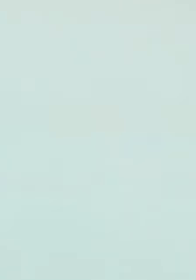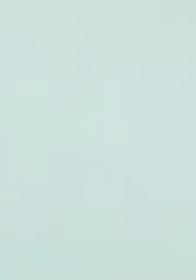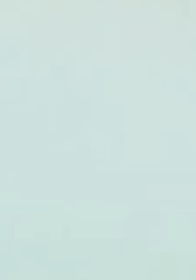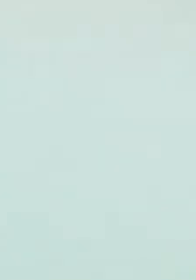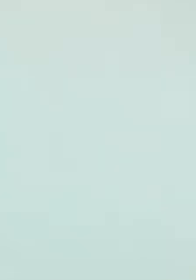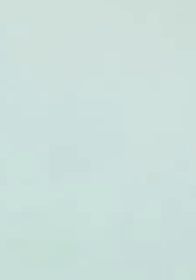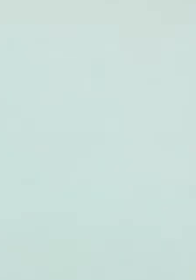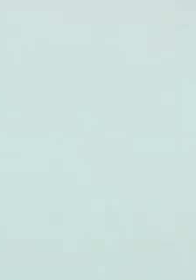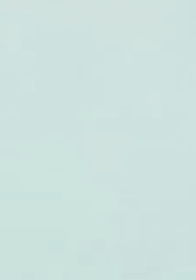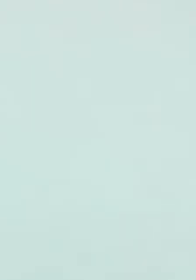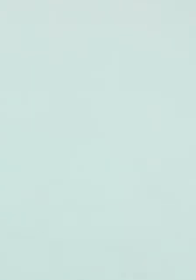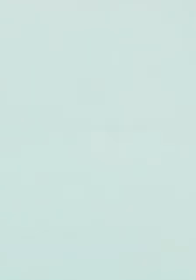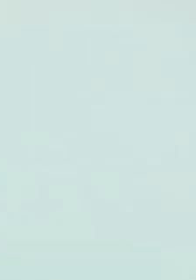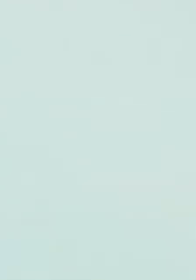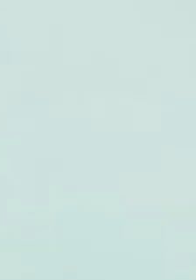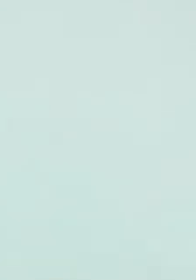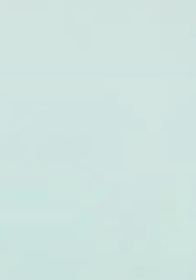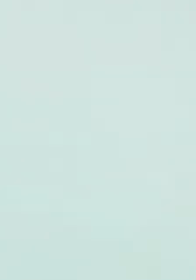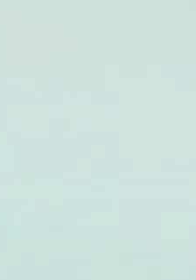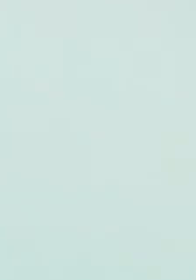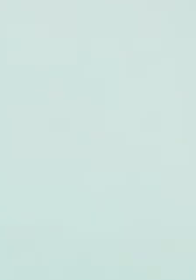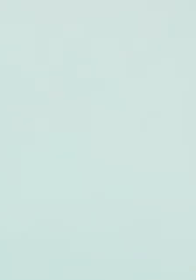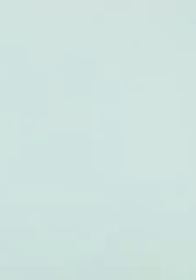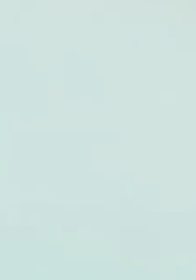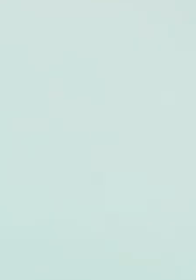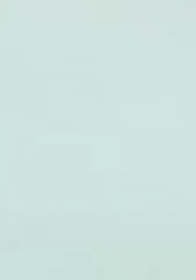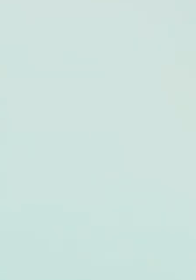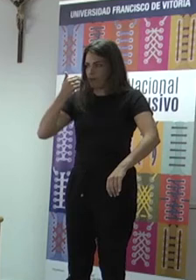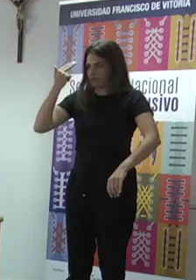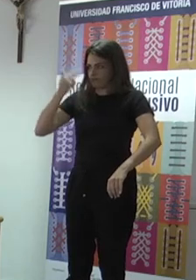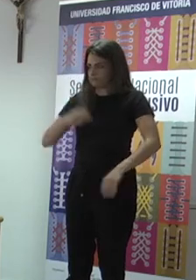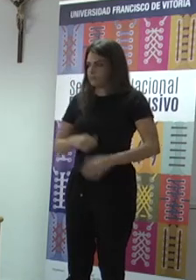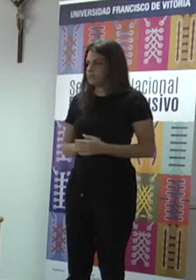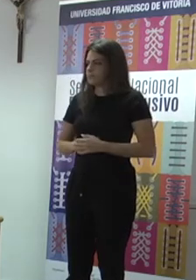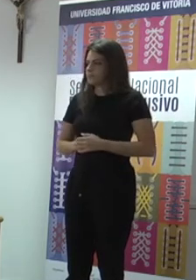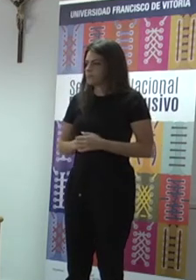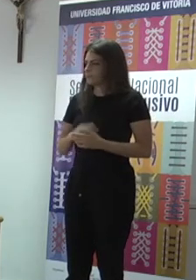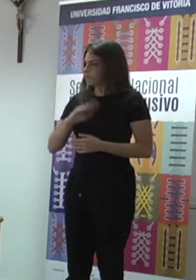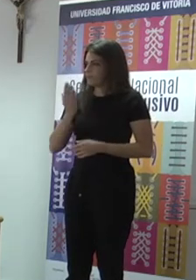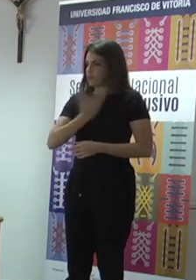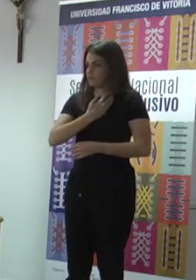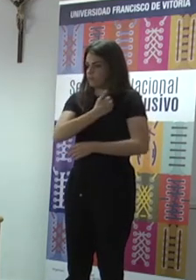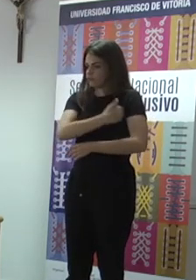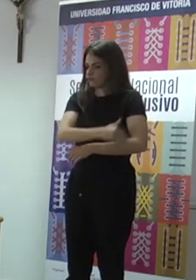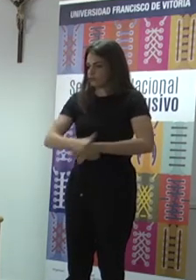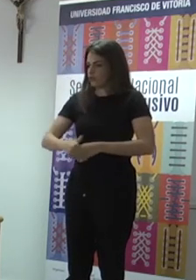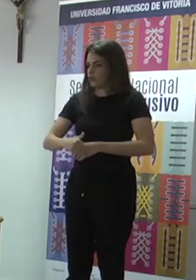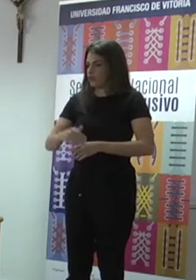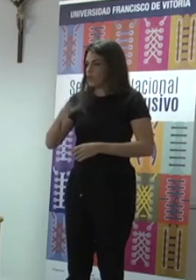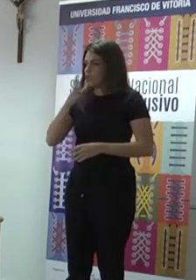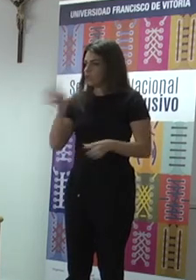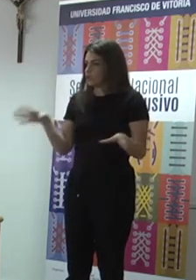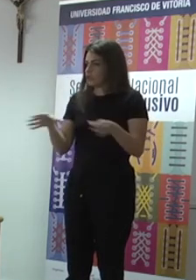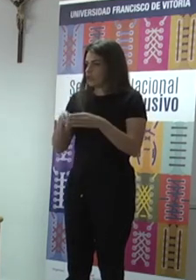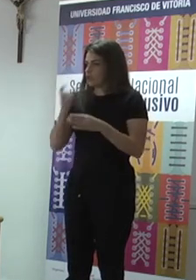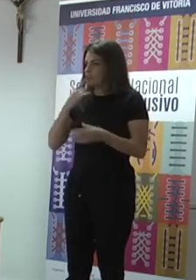bien, toda la parte izquierda la tengo afectada después del accidente, y me encontré con un profesor de natación, Antonio